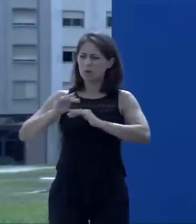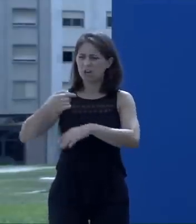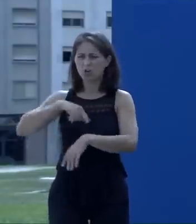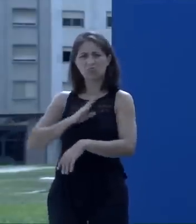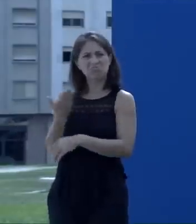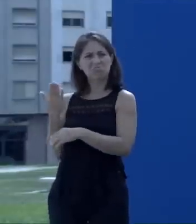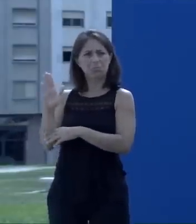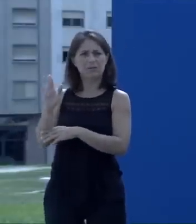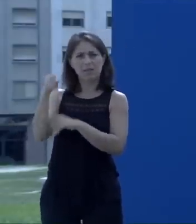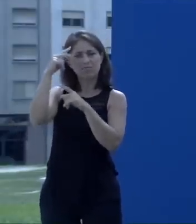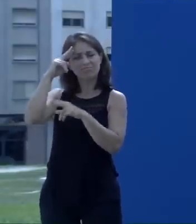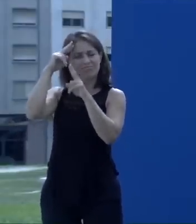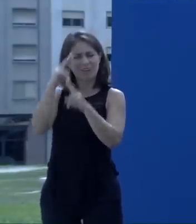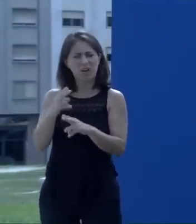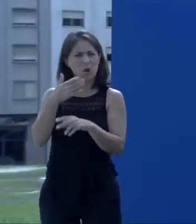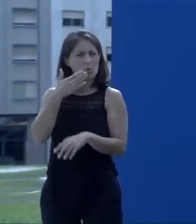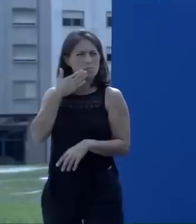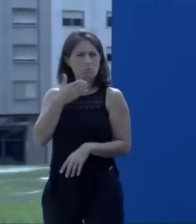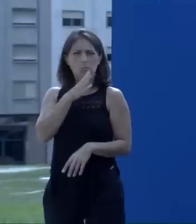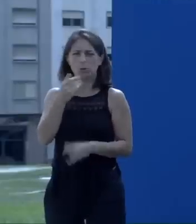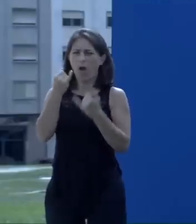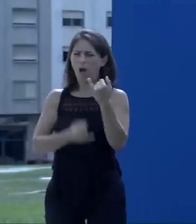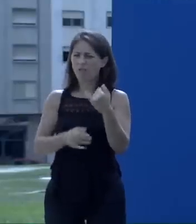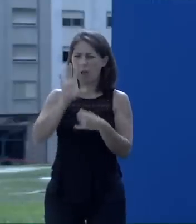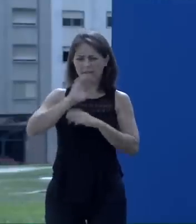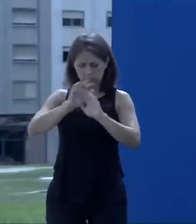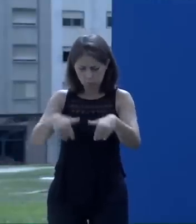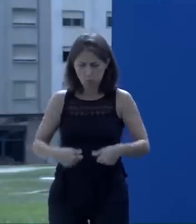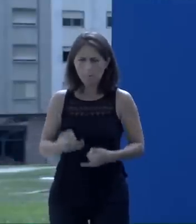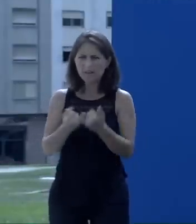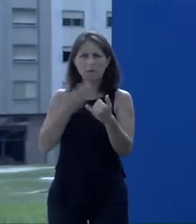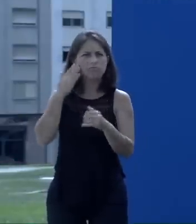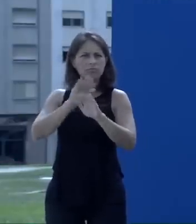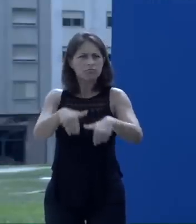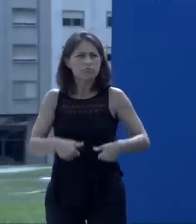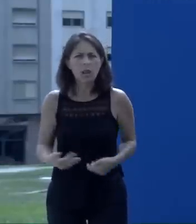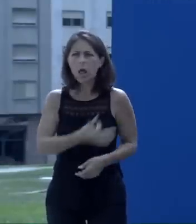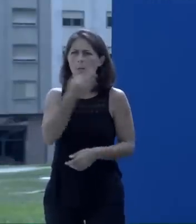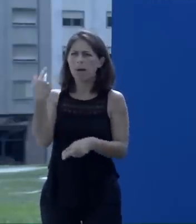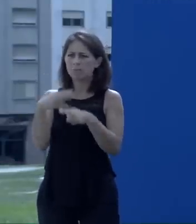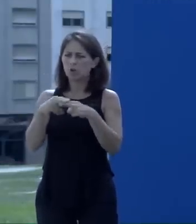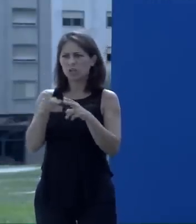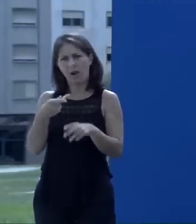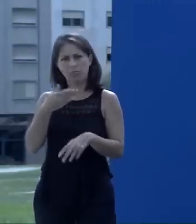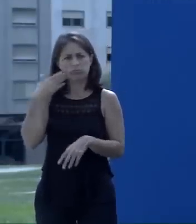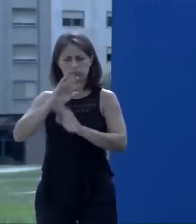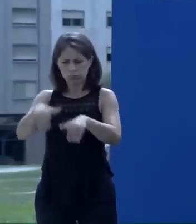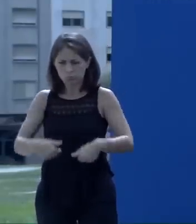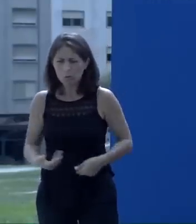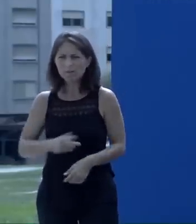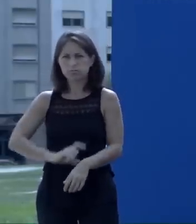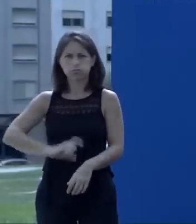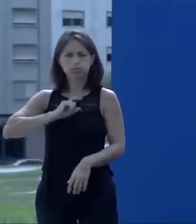para presidir a dignidade deste país, a recuperación da dignidade da vida política, a recuperación da honestidade, a recuperación da